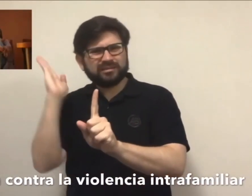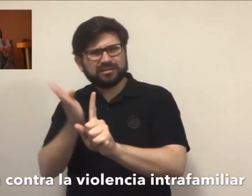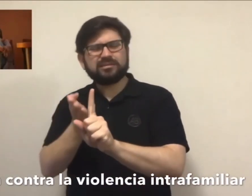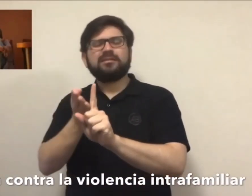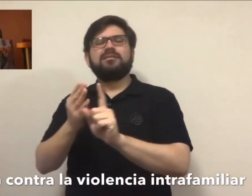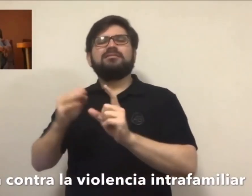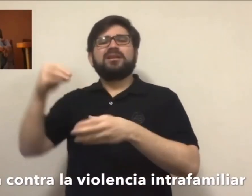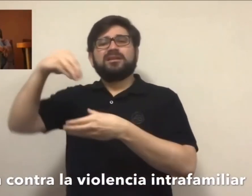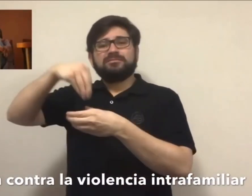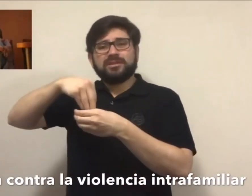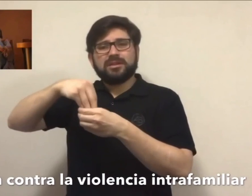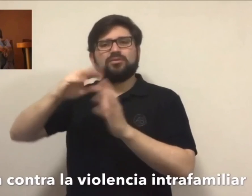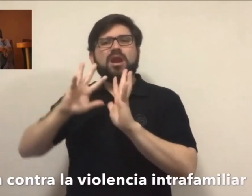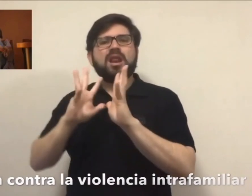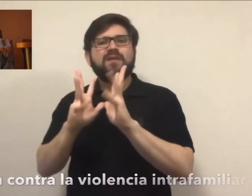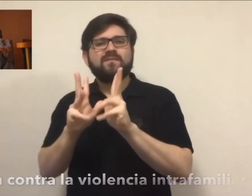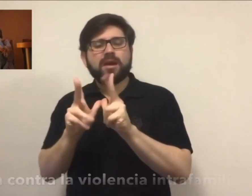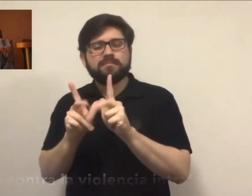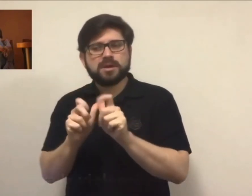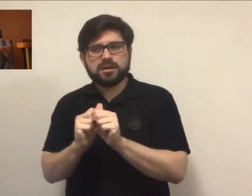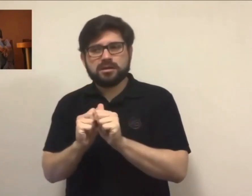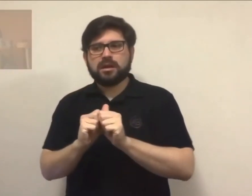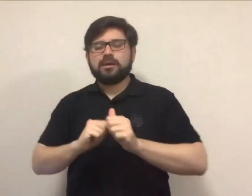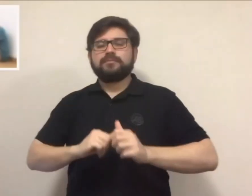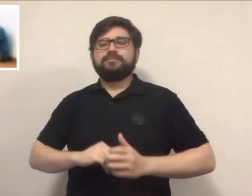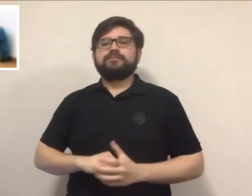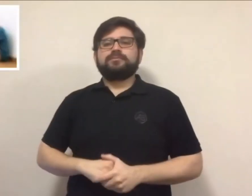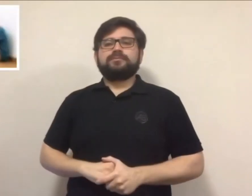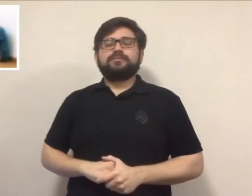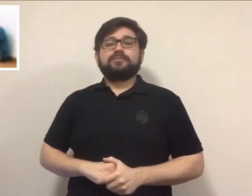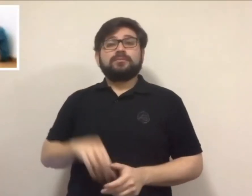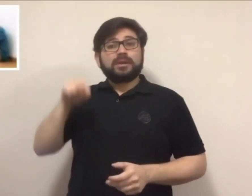Protección contra la violencia dentro de la familia.